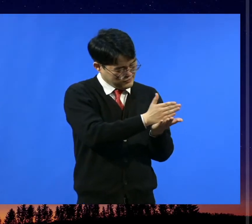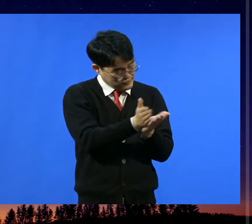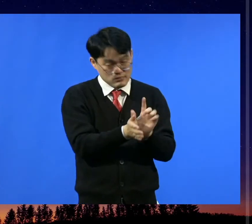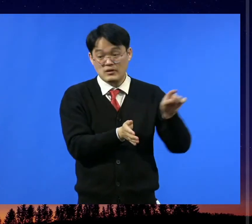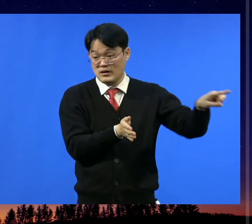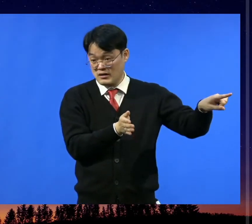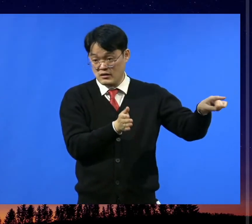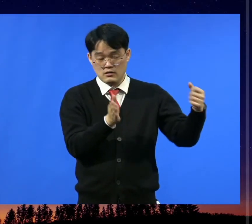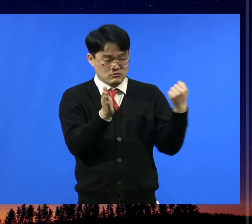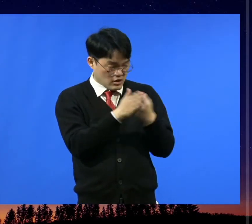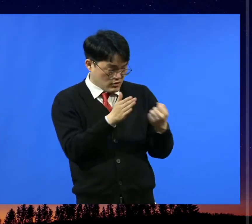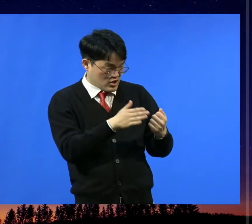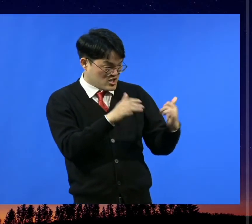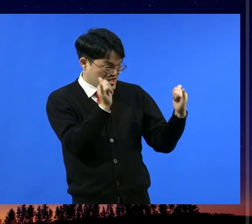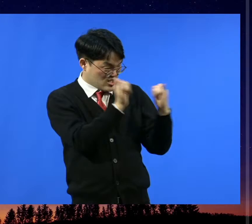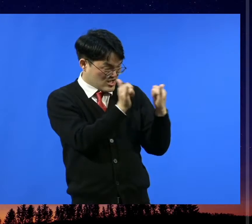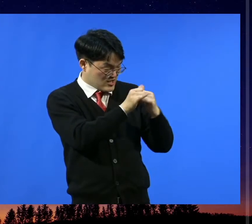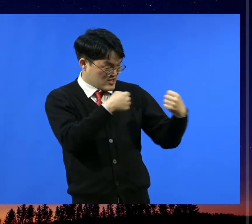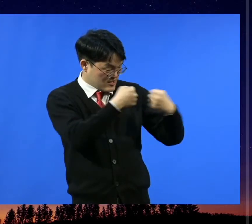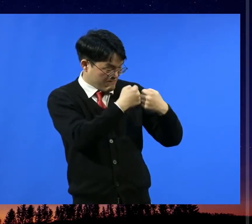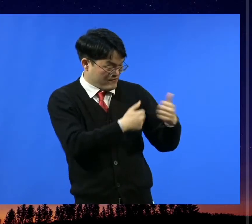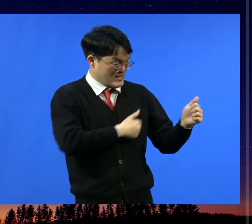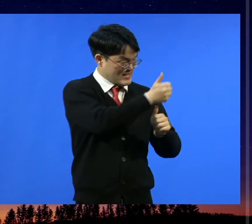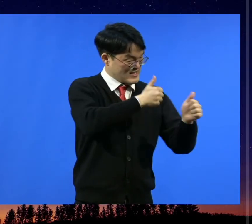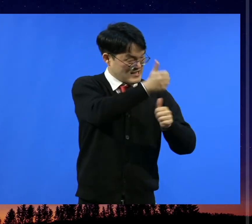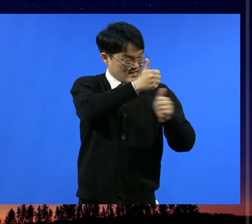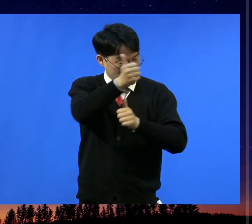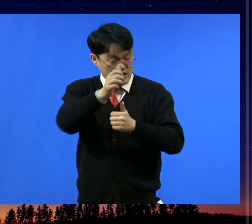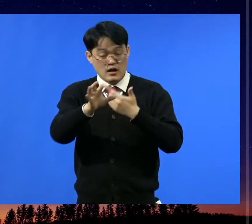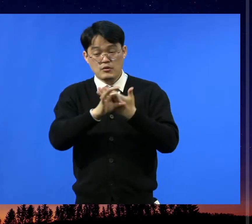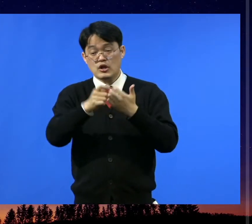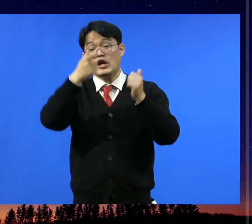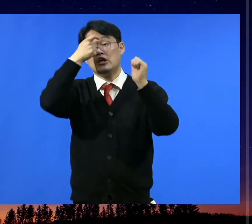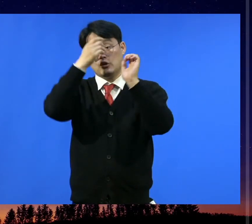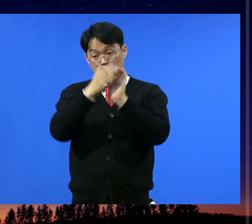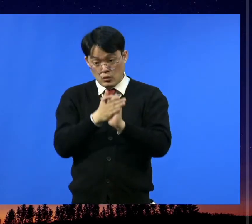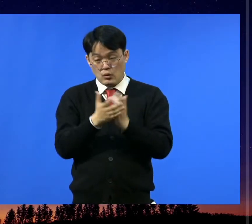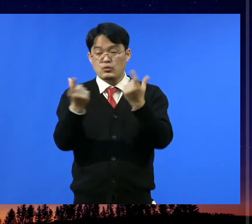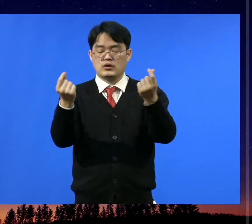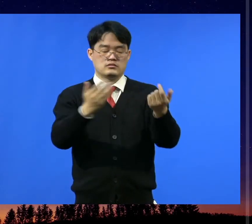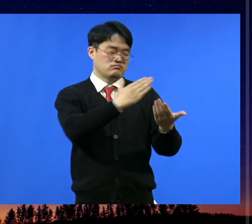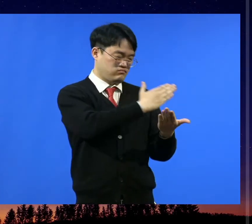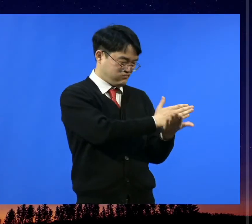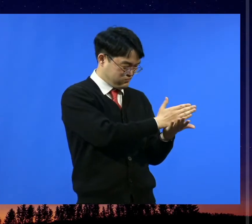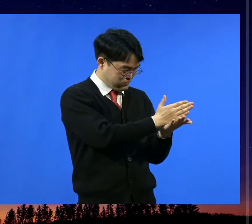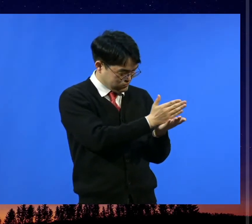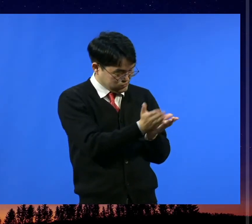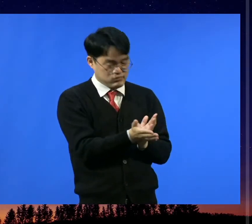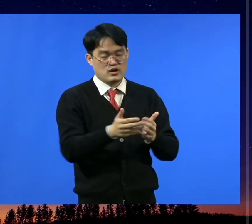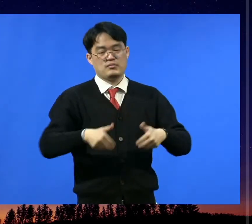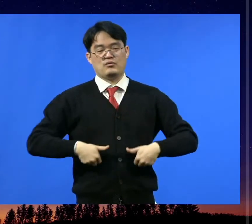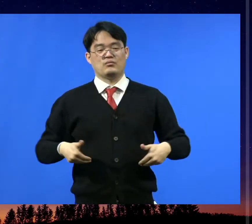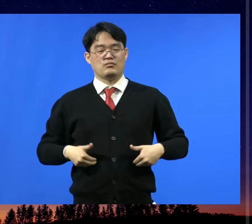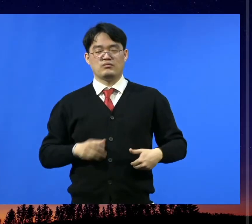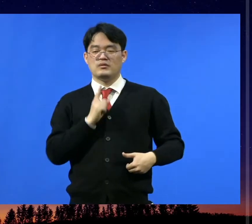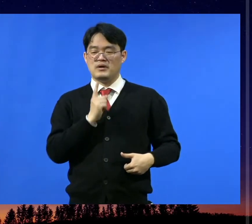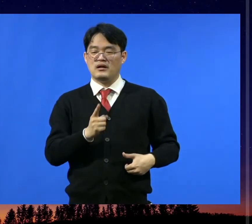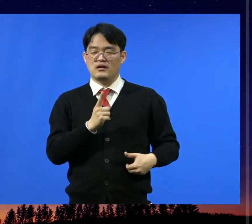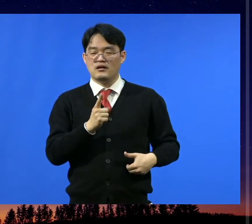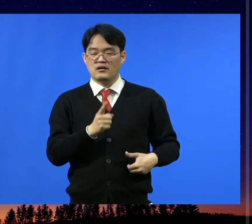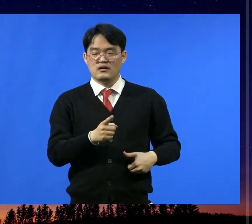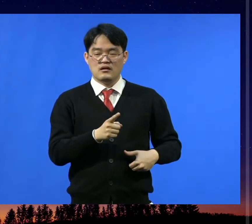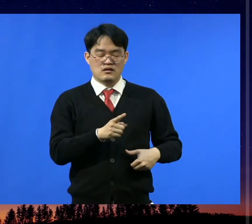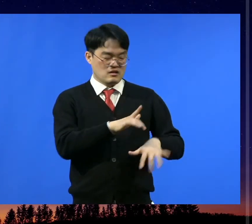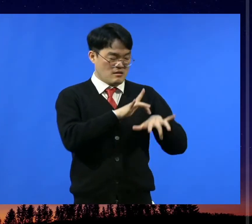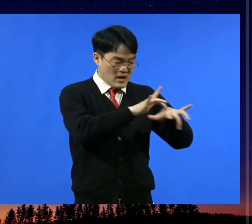활동 영역들을 우리가 기도로 막아야 되는 것이죠. 그래서 마귀가 활동하는 것이면 다 우리의 기도 영역이 될 수가 있습니다.